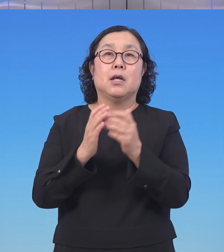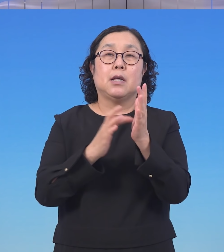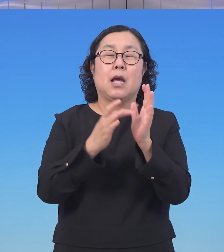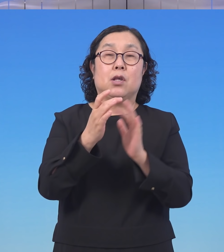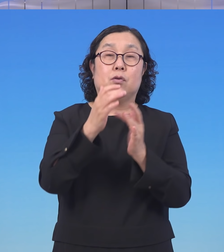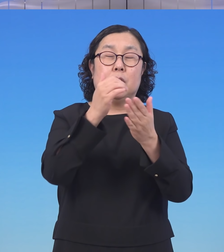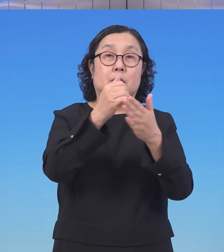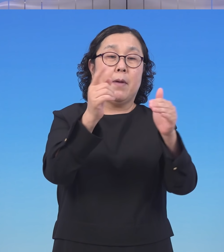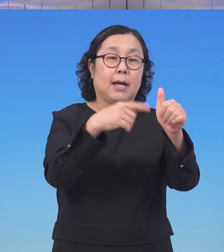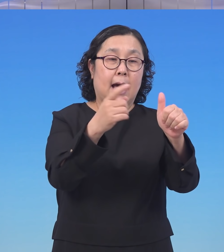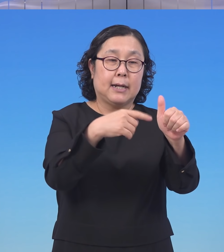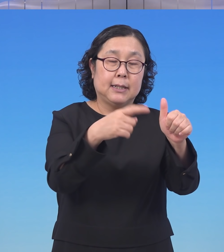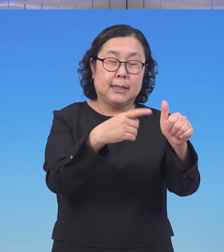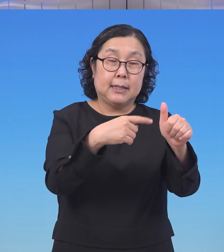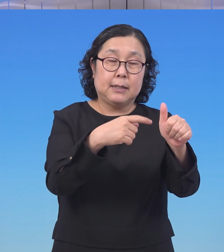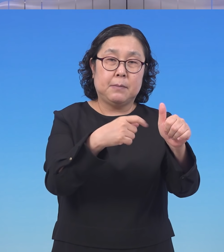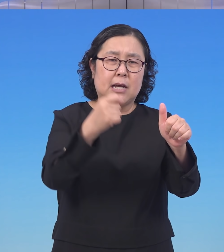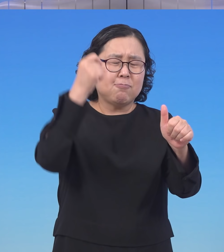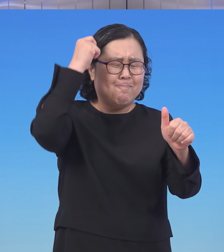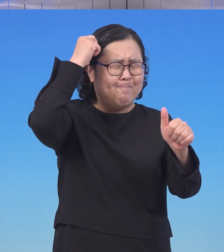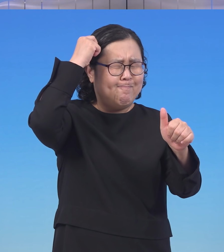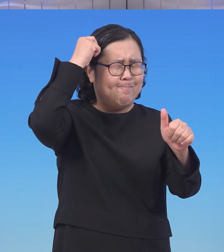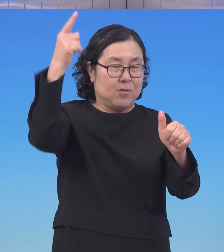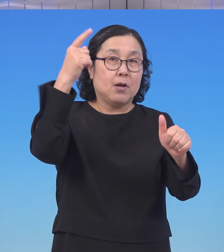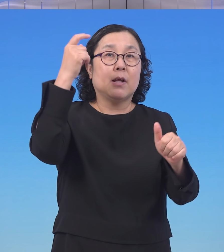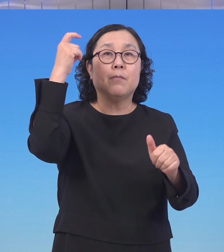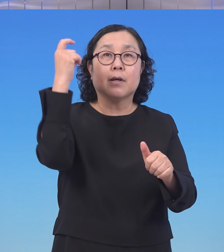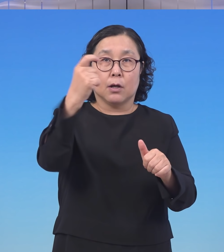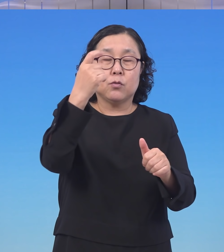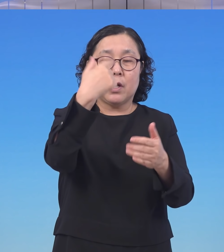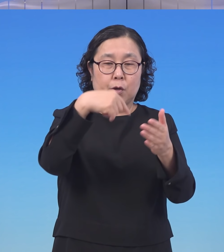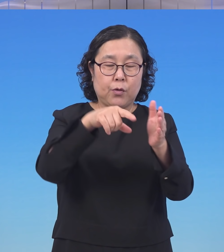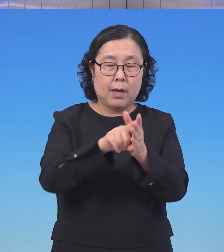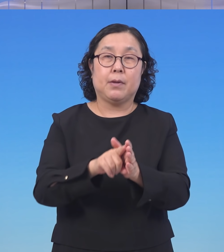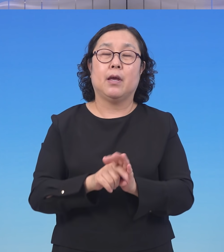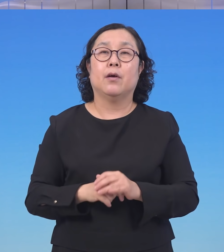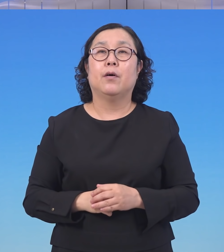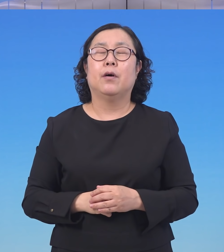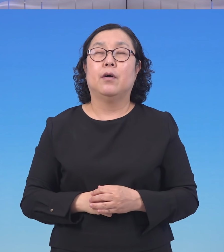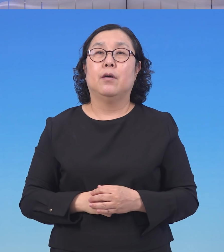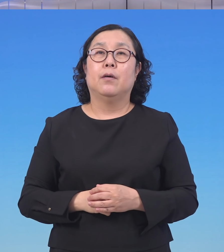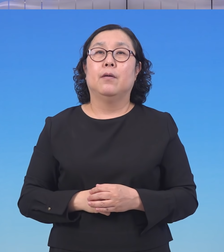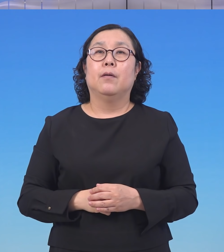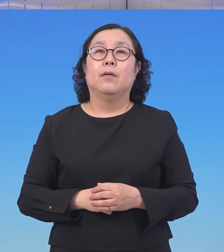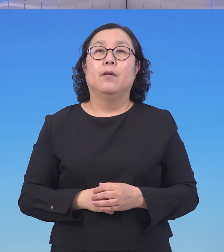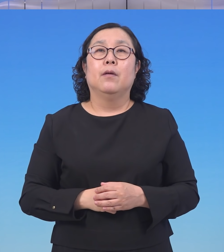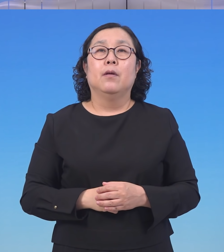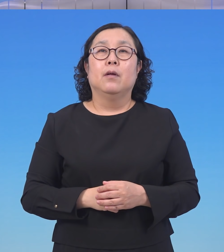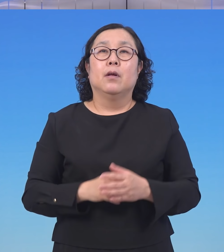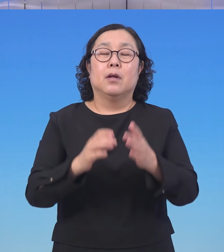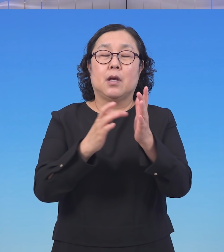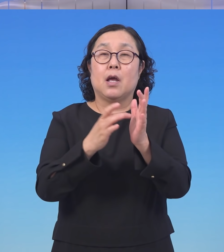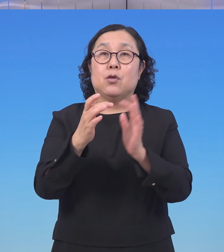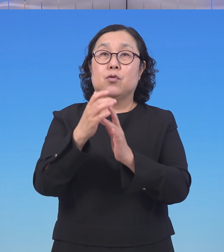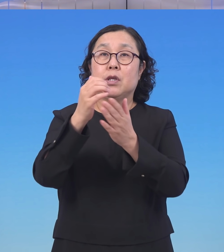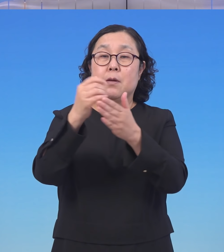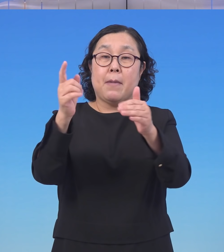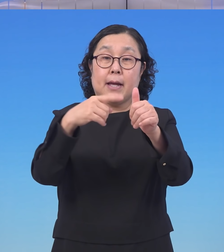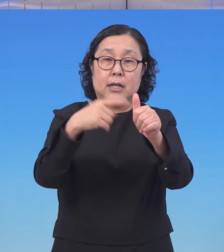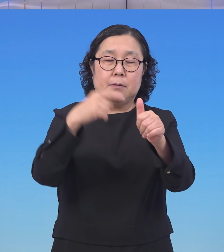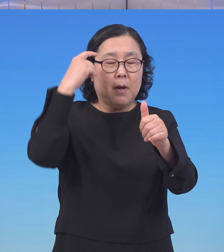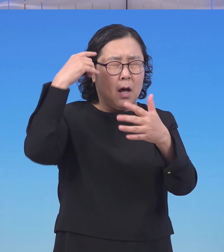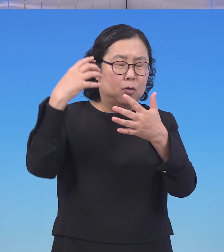이 예수 그리스도의 가르침의 말씀의 탁월함을 강조하기 위한 표현이거든요. 그러니까 지금 사람들이 예수님의